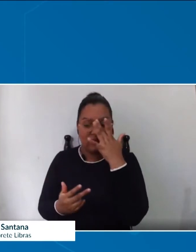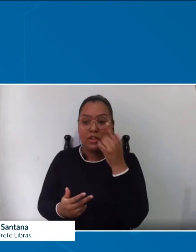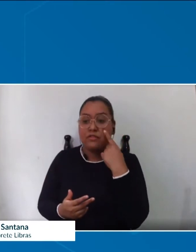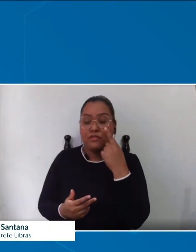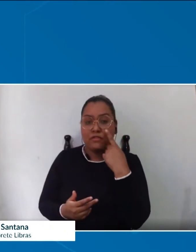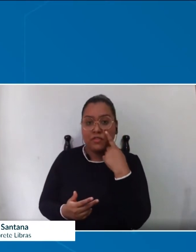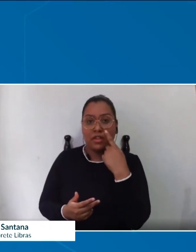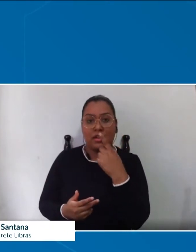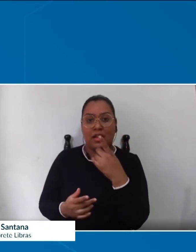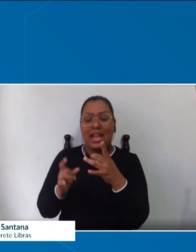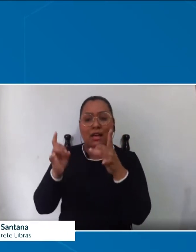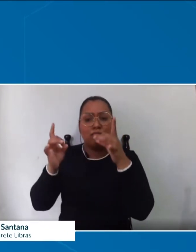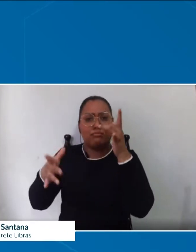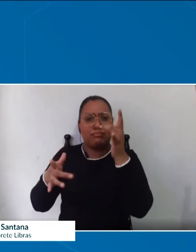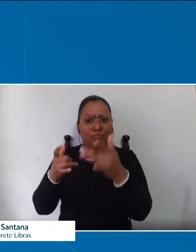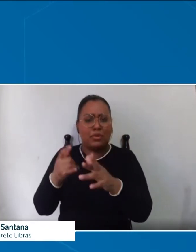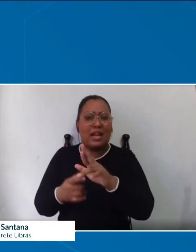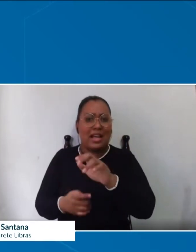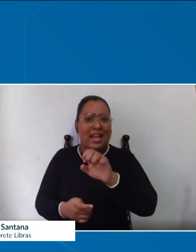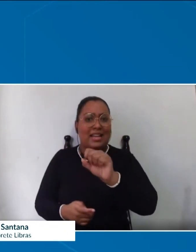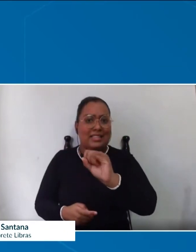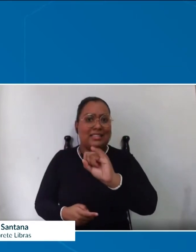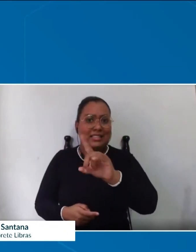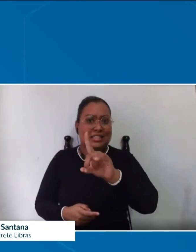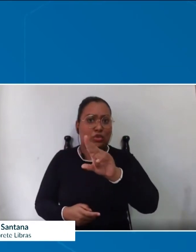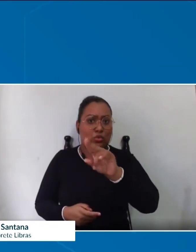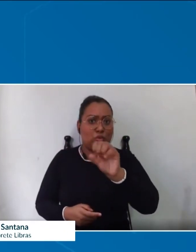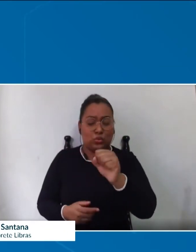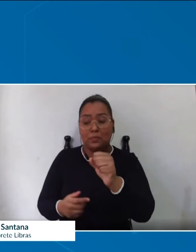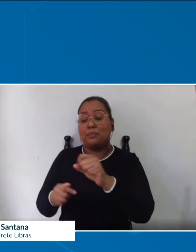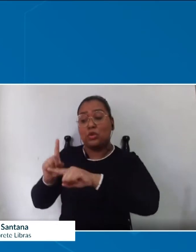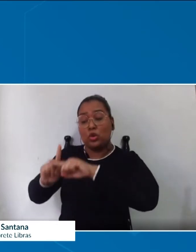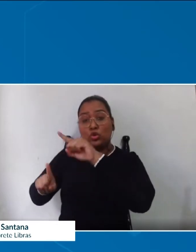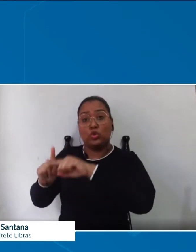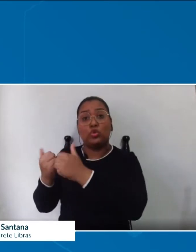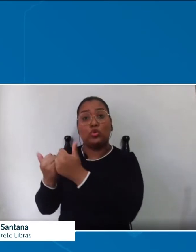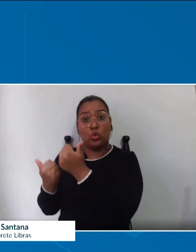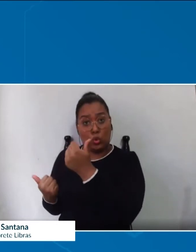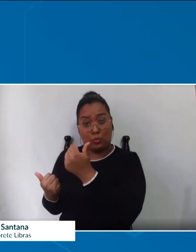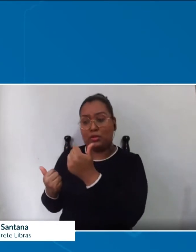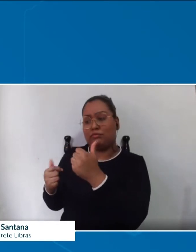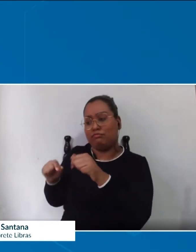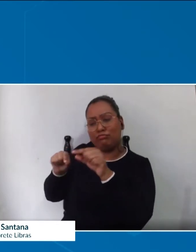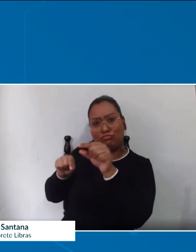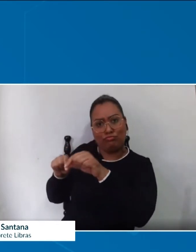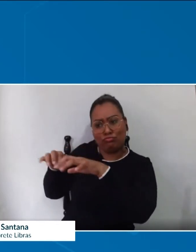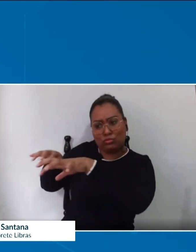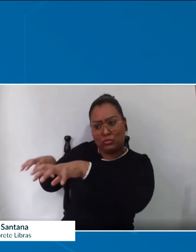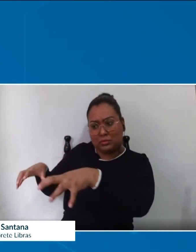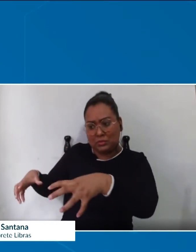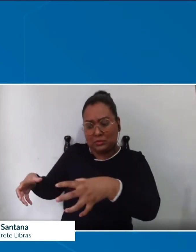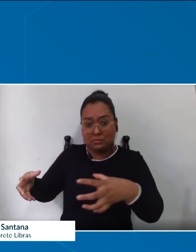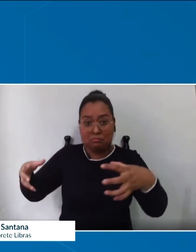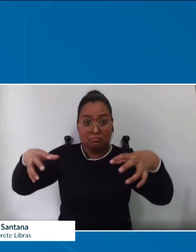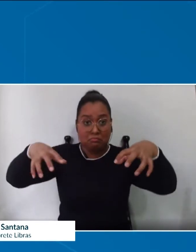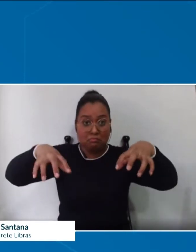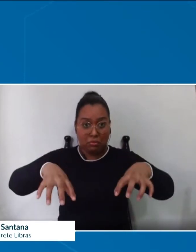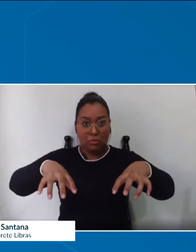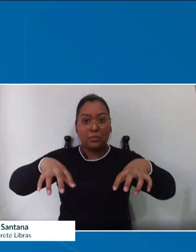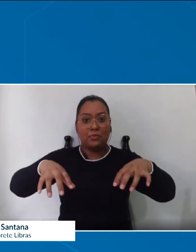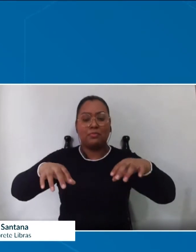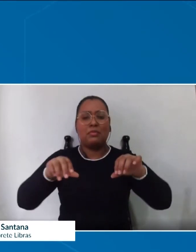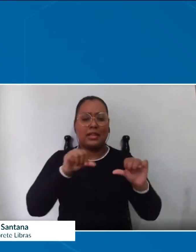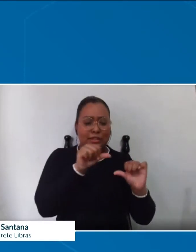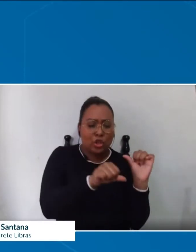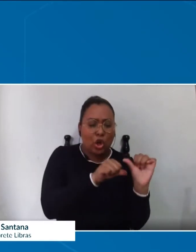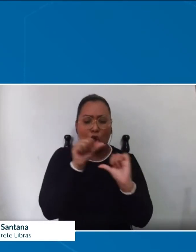subprodutos, mas resíduos também. Nós pegamos esses resíduos e subprodutos e transformamos eles de uma